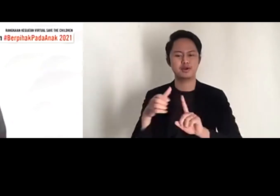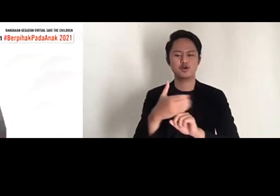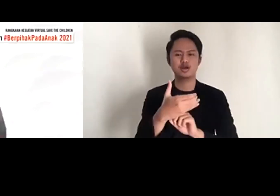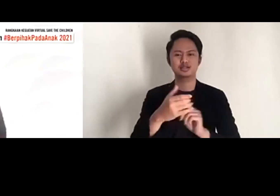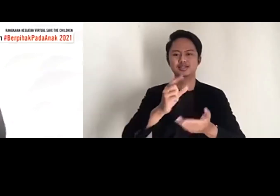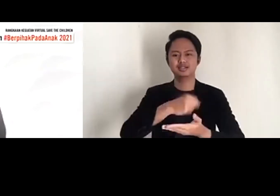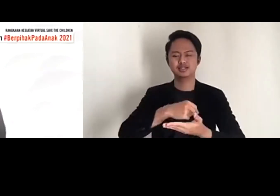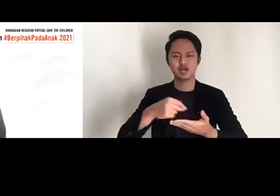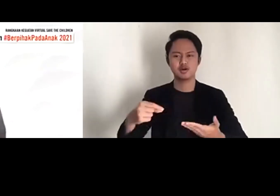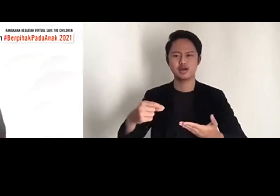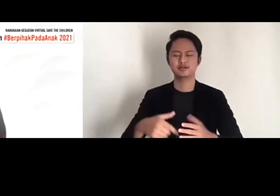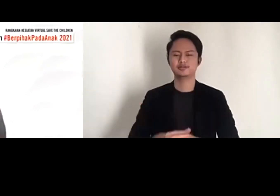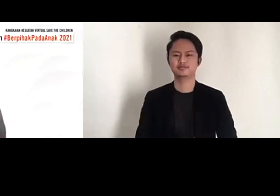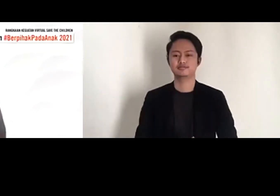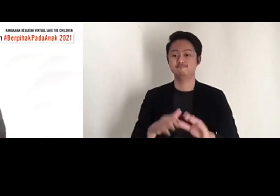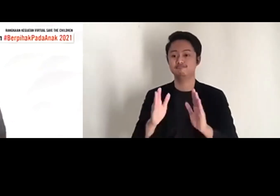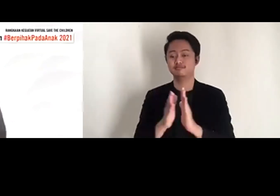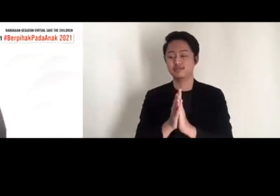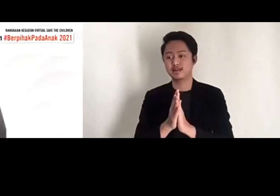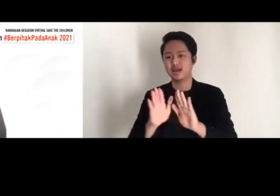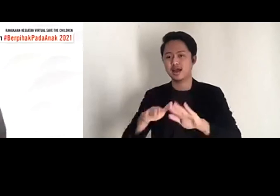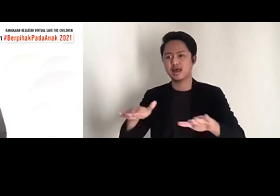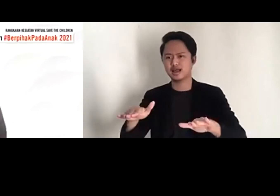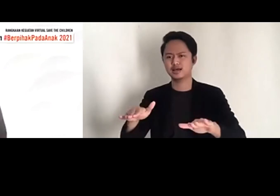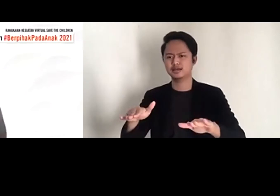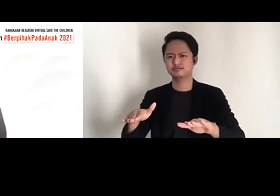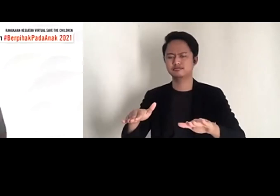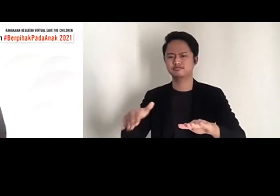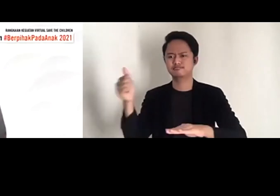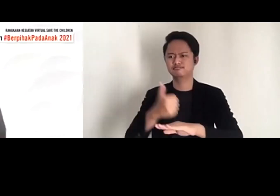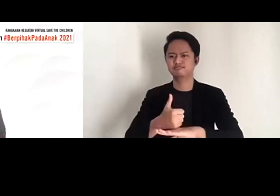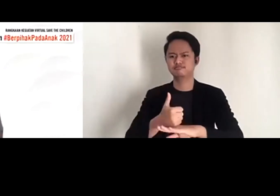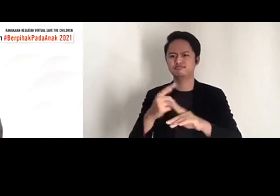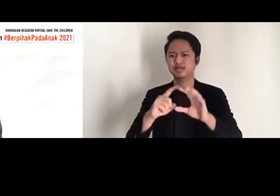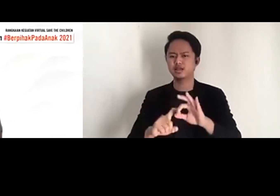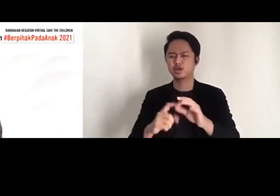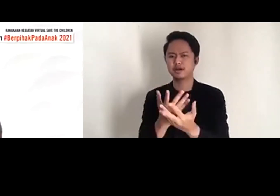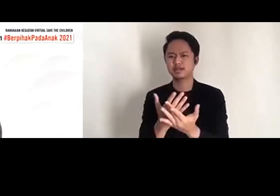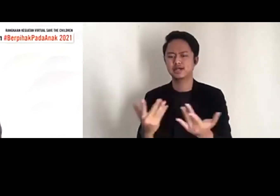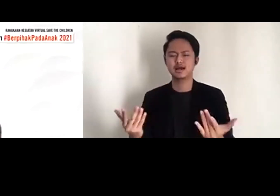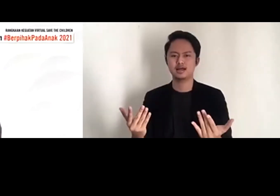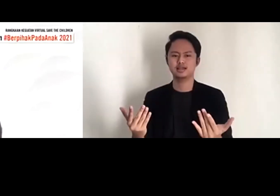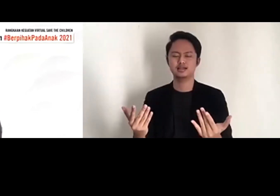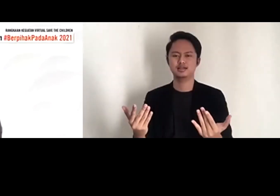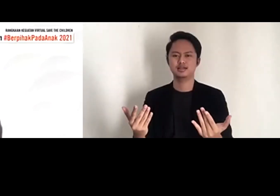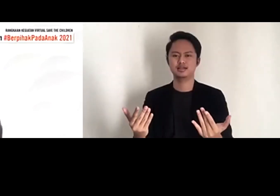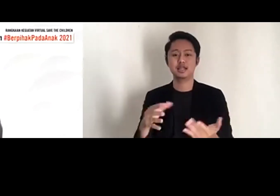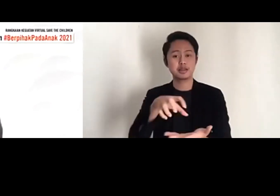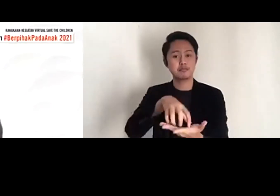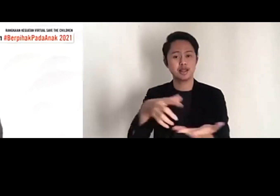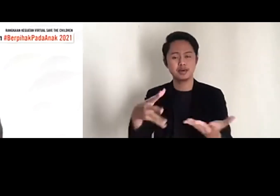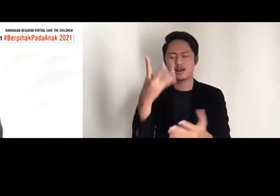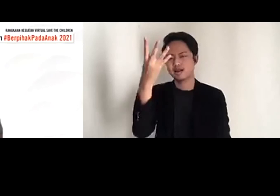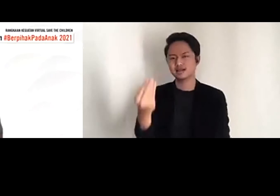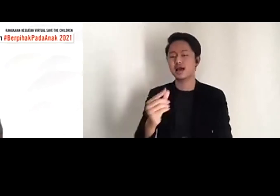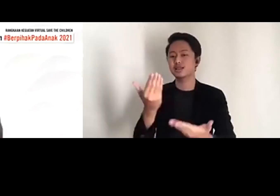Sekolah dan Perlindungan Anak Terpadu berbasis masyarakat yang ada di desa atau